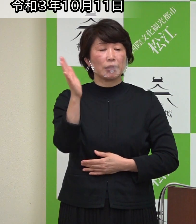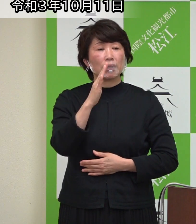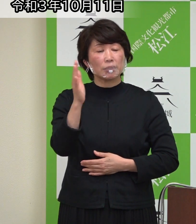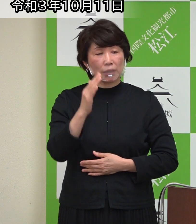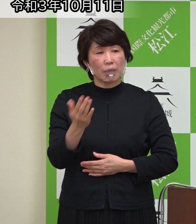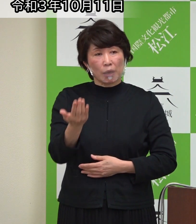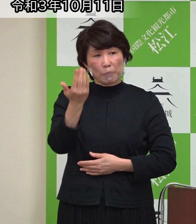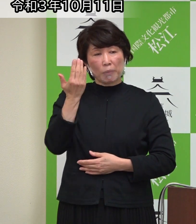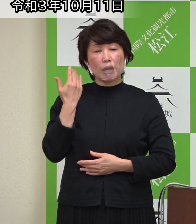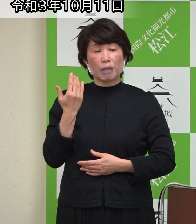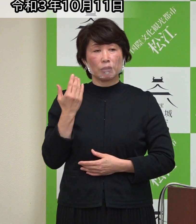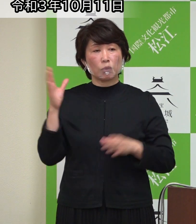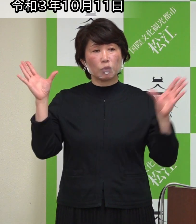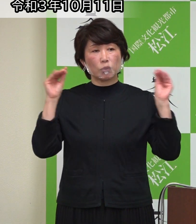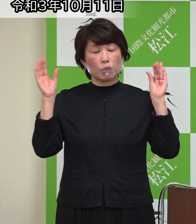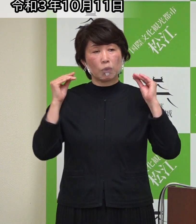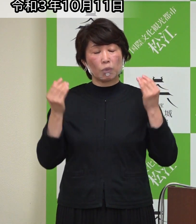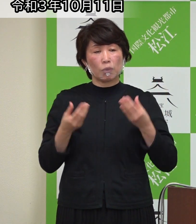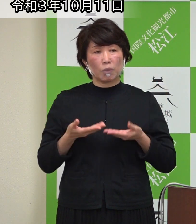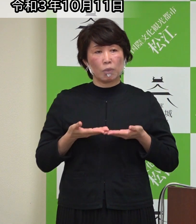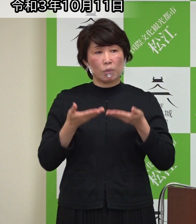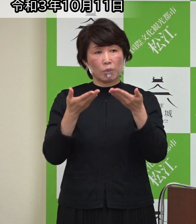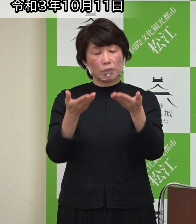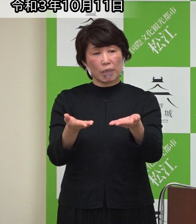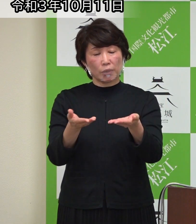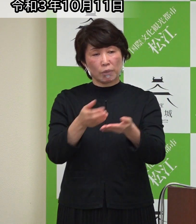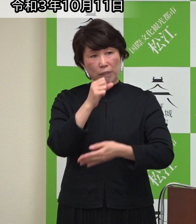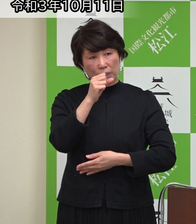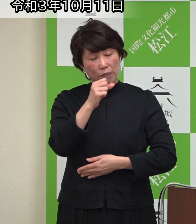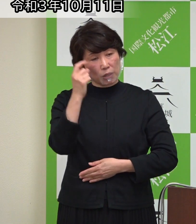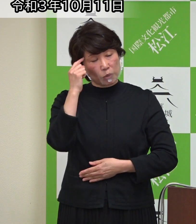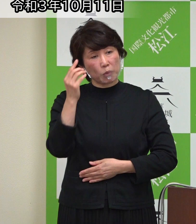見ていて思っています。あとちょっとこれは